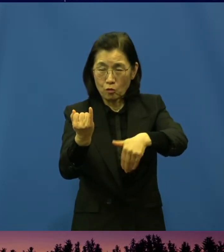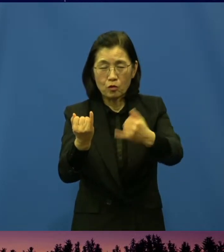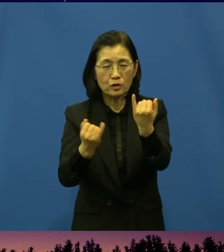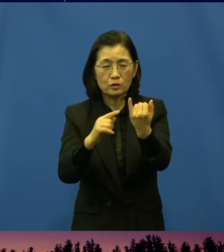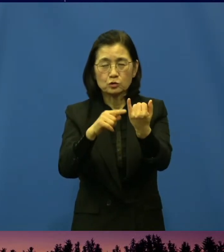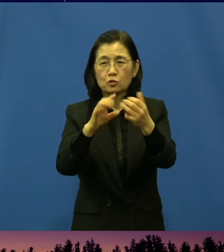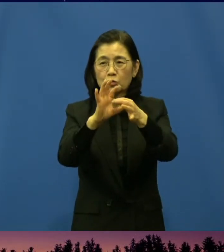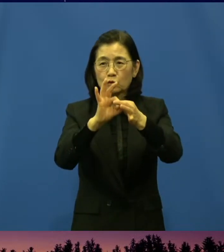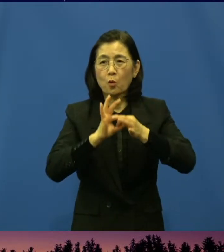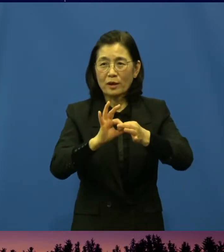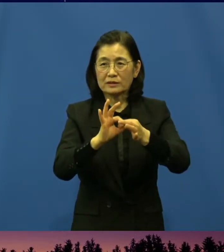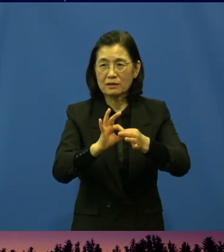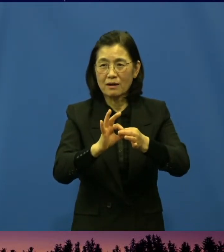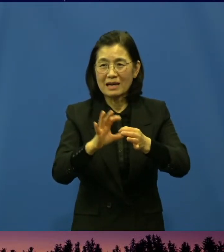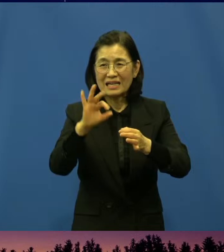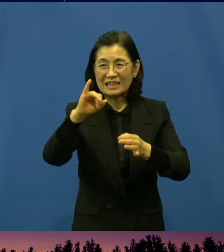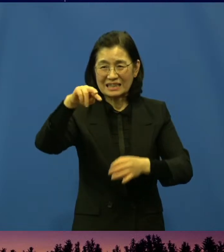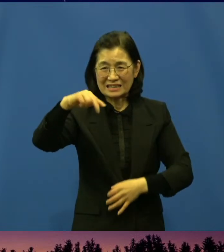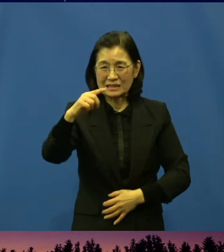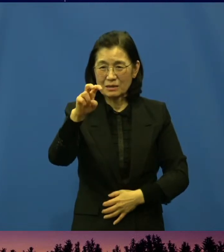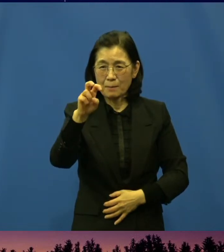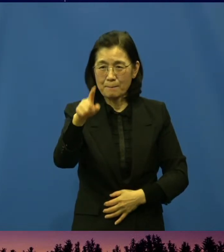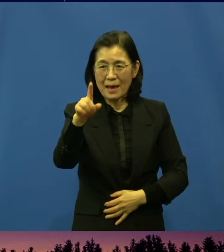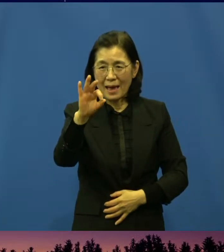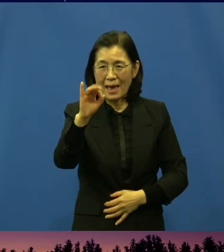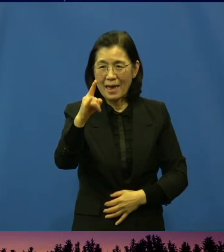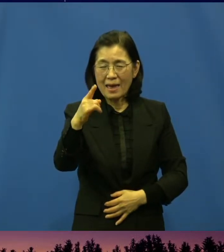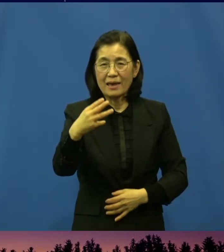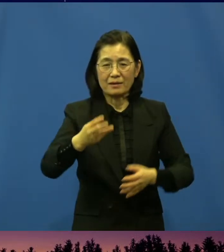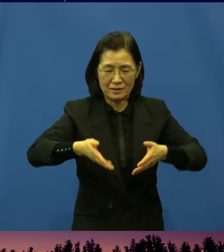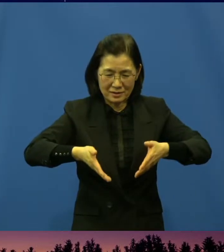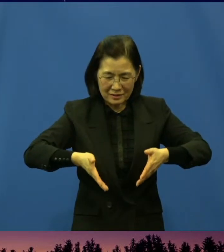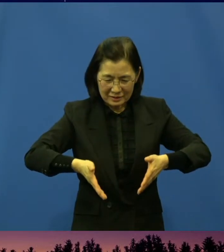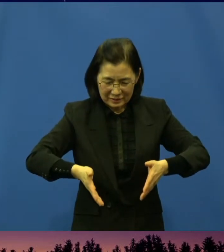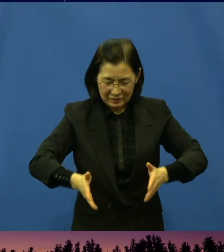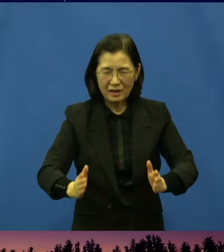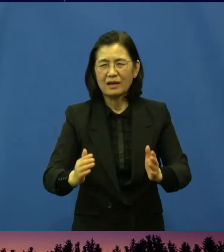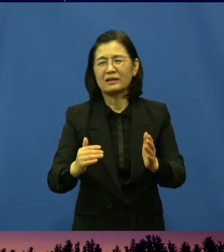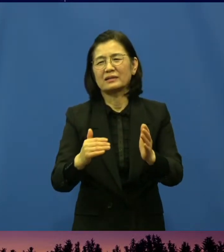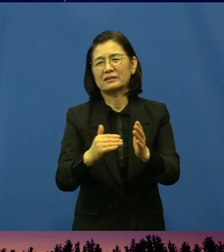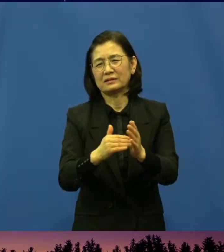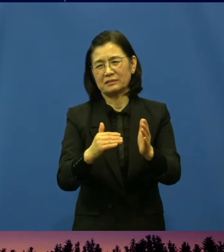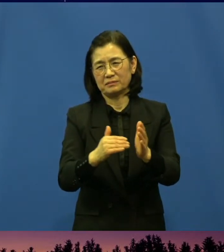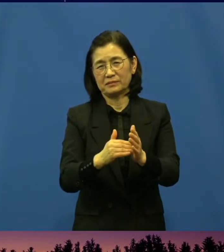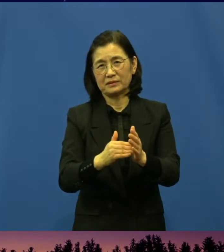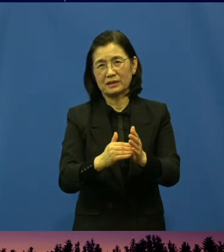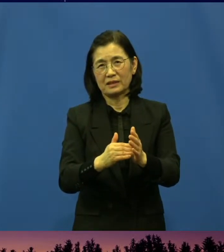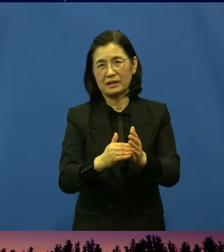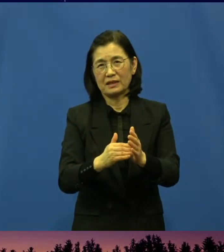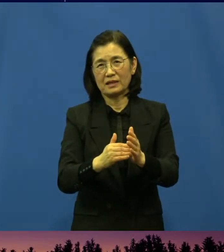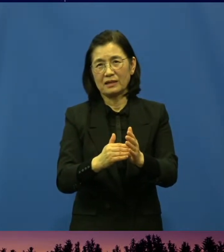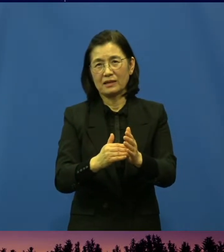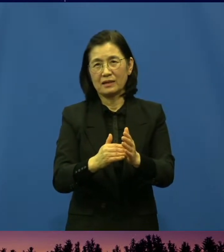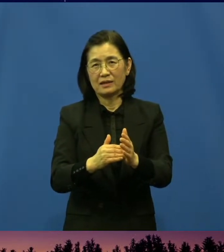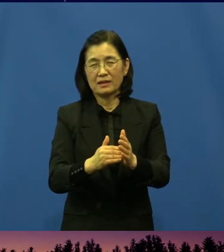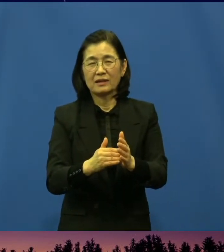이스마엘을 낳던 해를 기록한 거예요. 하나님이 정확하신 분이에요. 86세였다. 그때 너